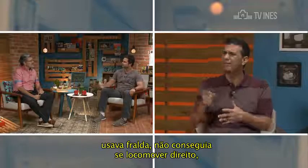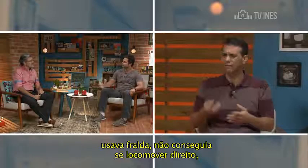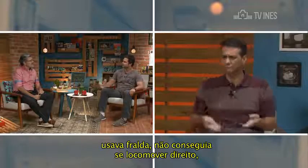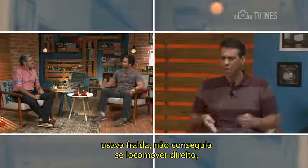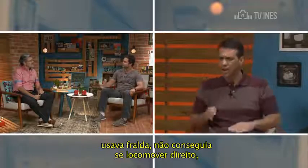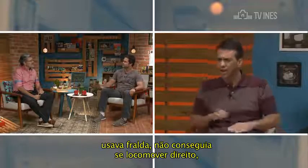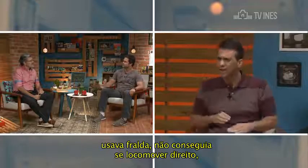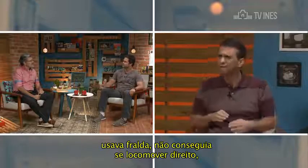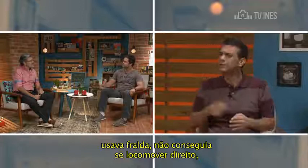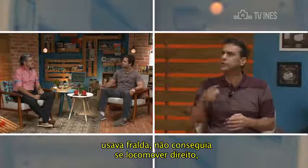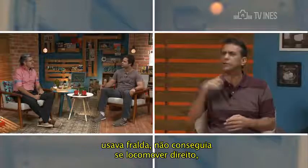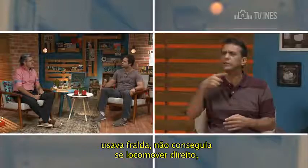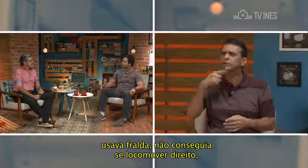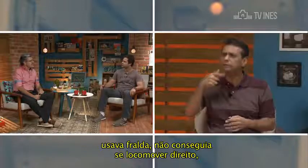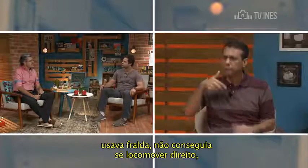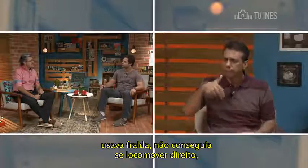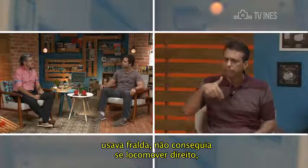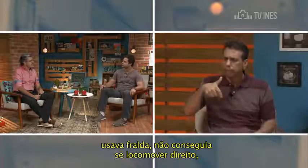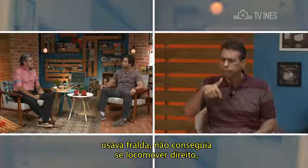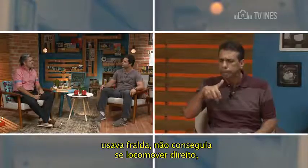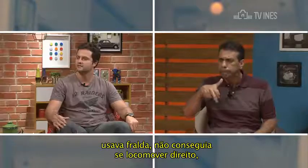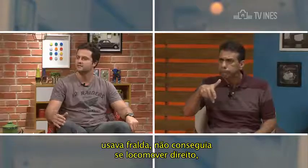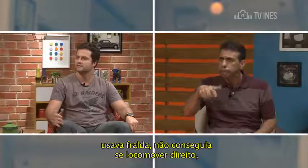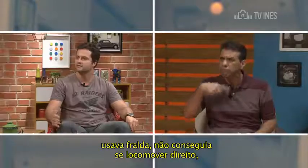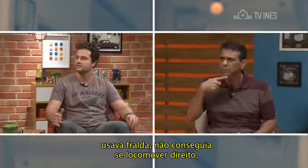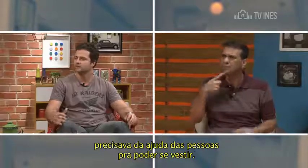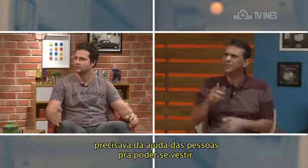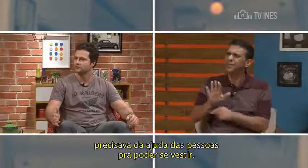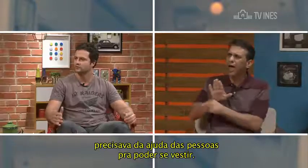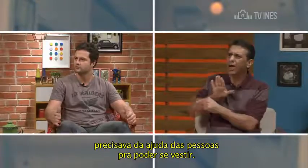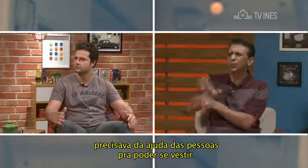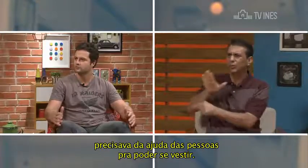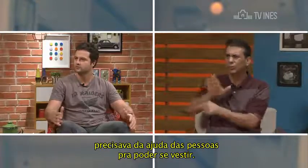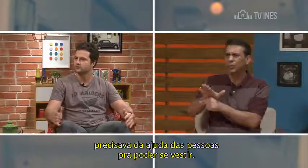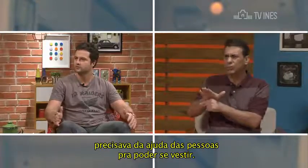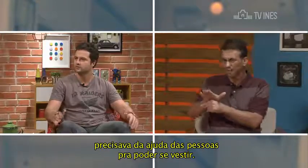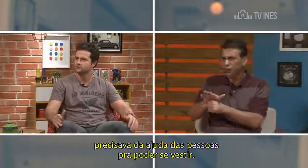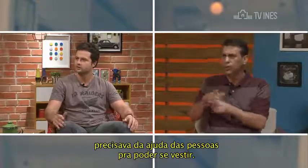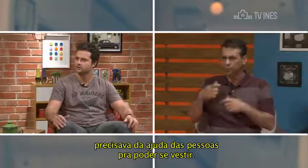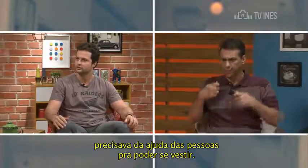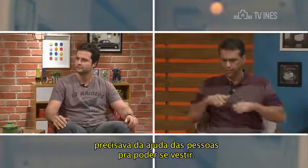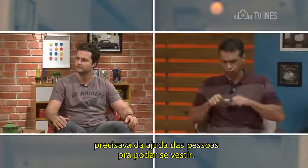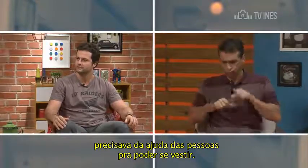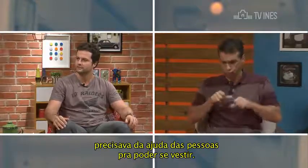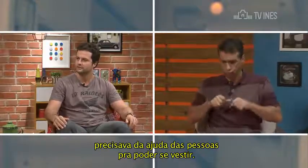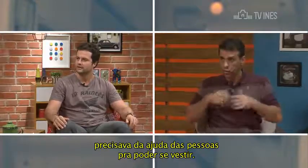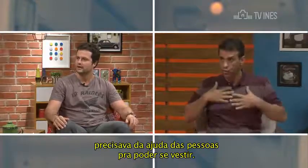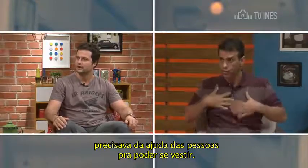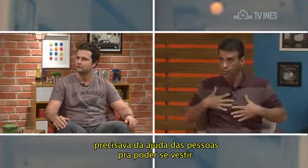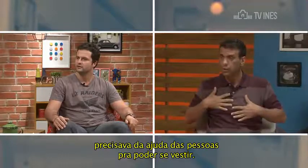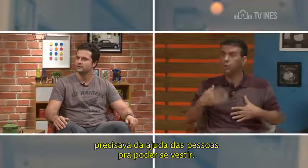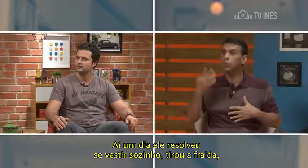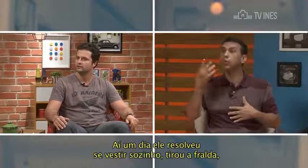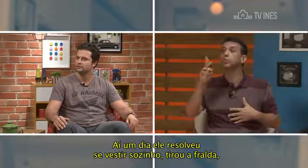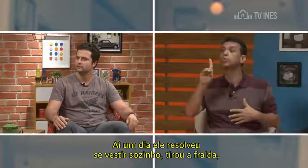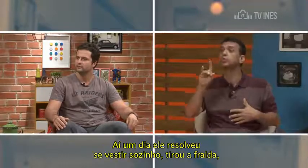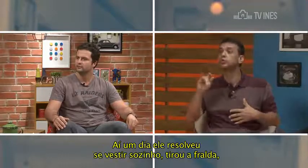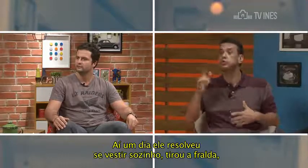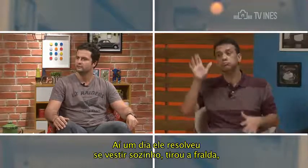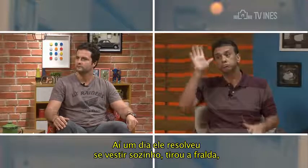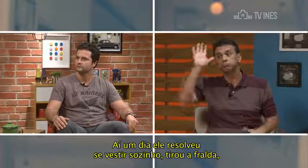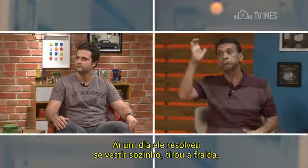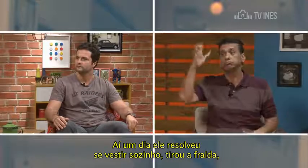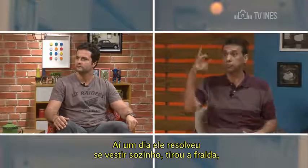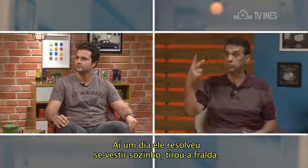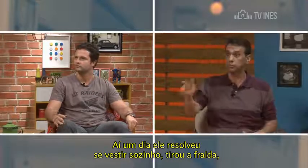Usava fralda, não conseguia se locomover direito, precisava de ajuda das pessoas para poder se vestir. Aí um dia ele